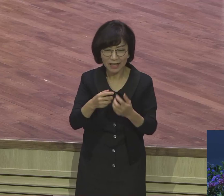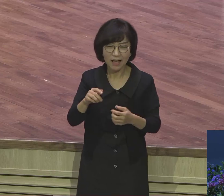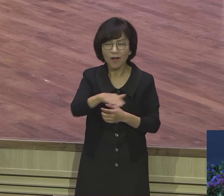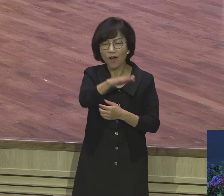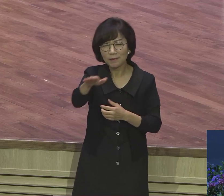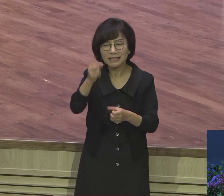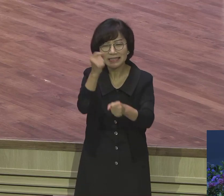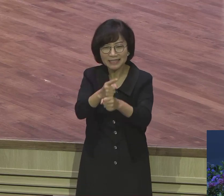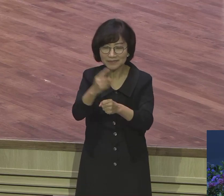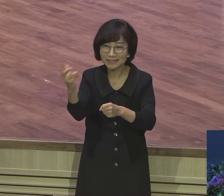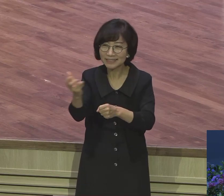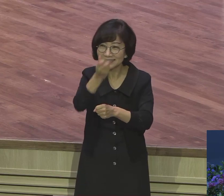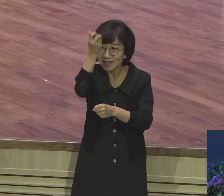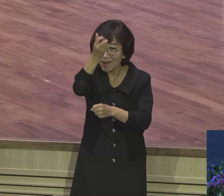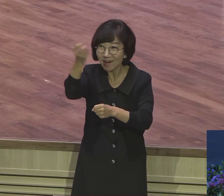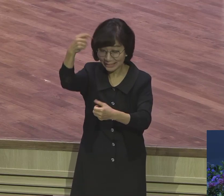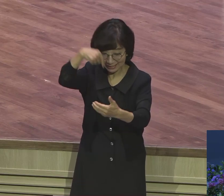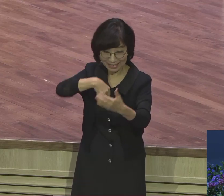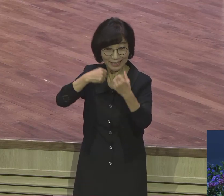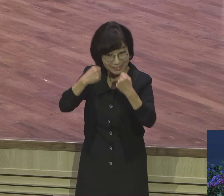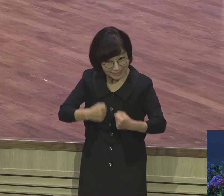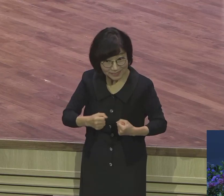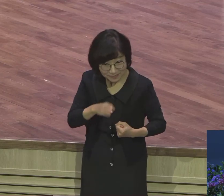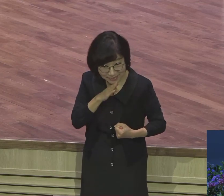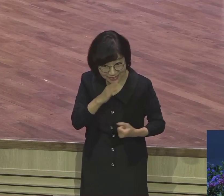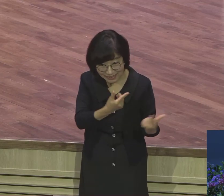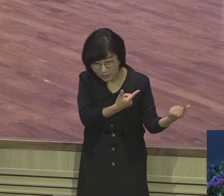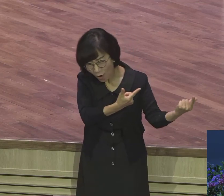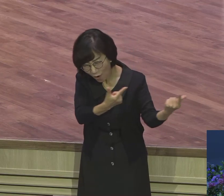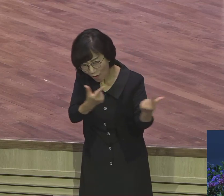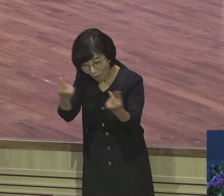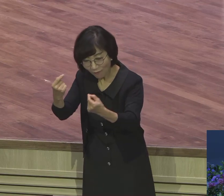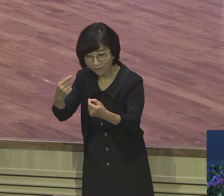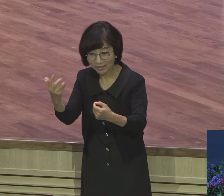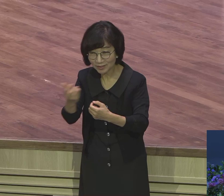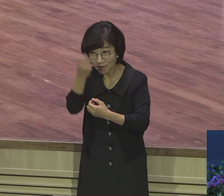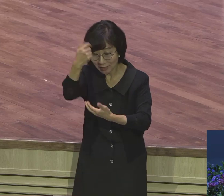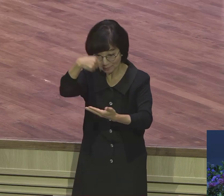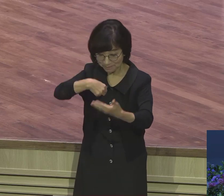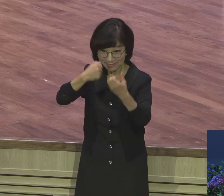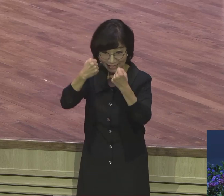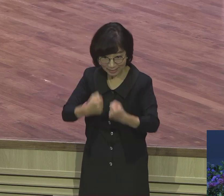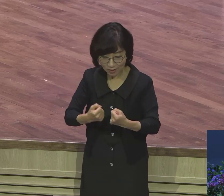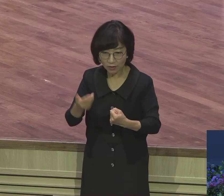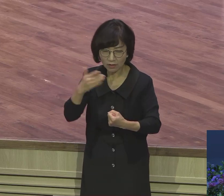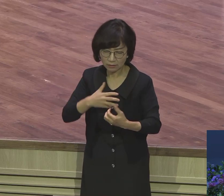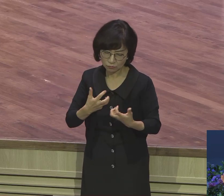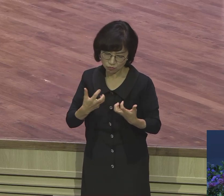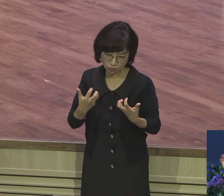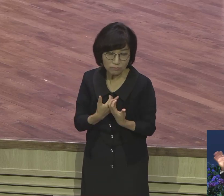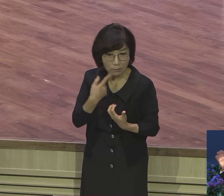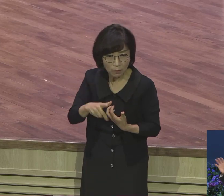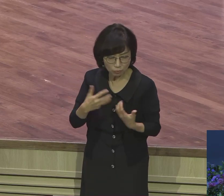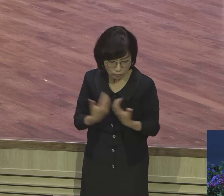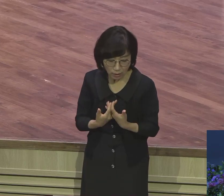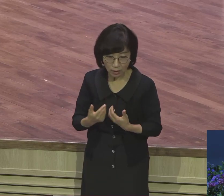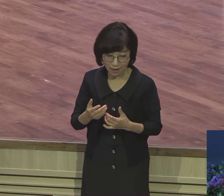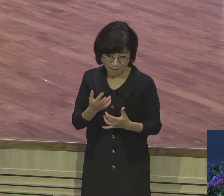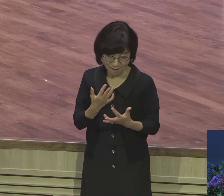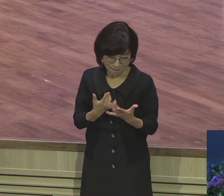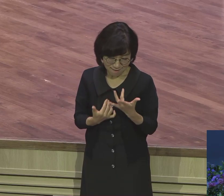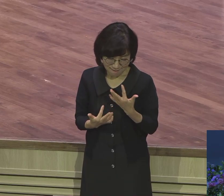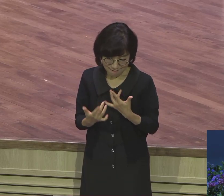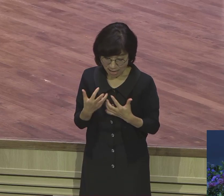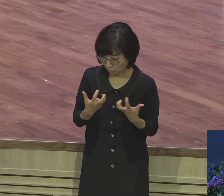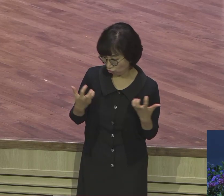계시잖아요. 성령이 없으면 예수 안 믿지요. 성령과 계시는데 충만하라 이 말은요. 다른 게 들을 게 없어요.